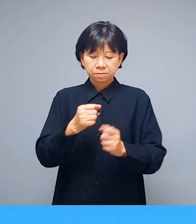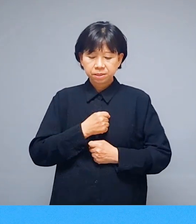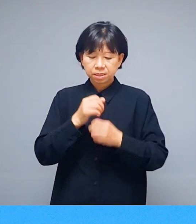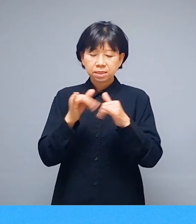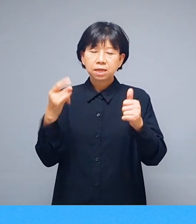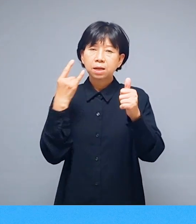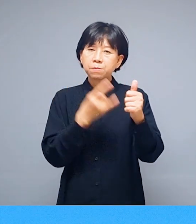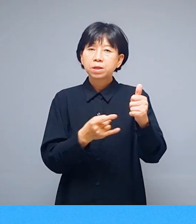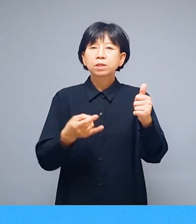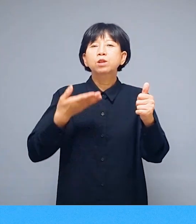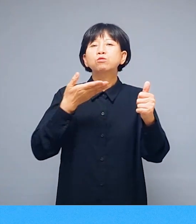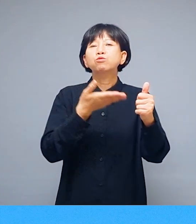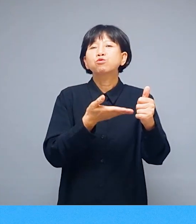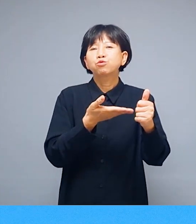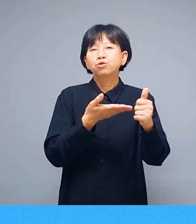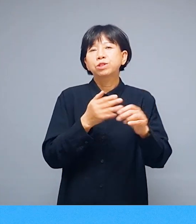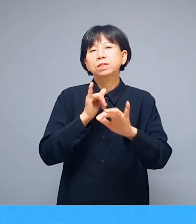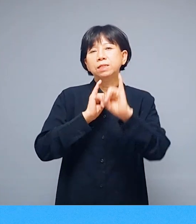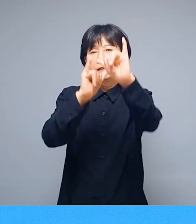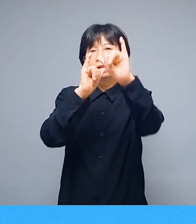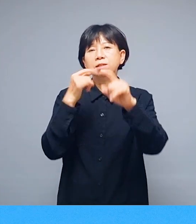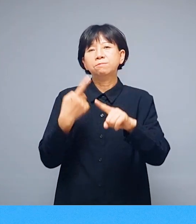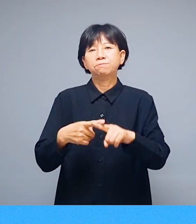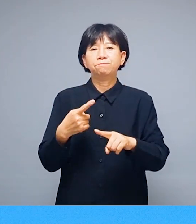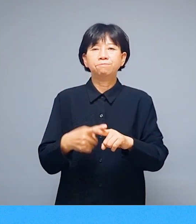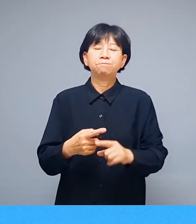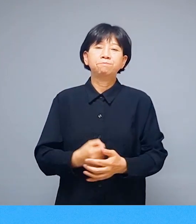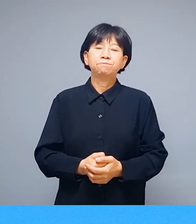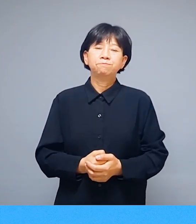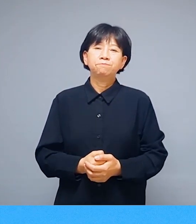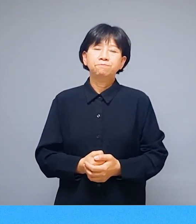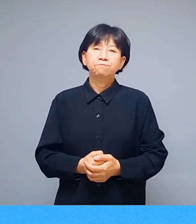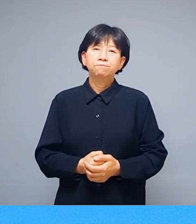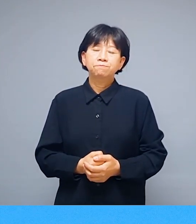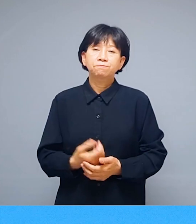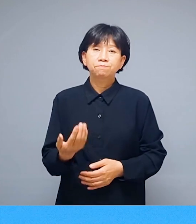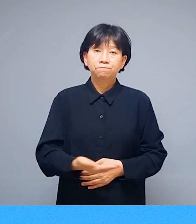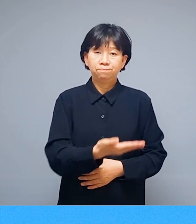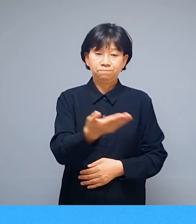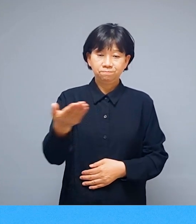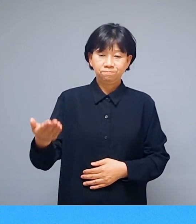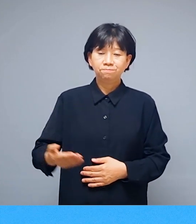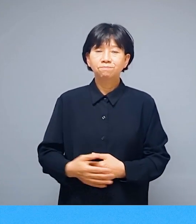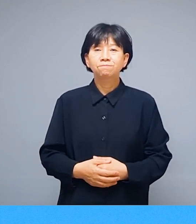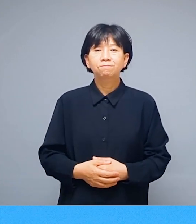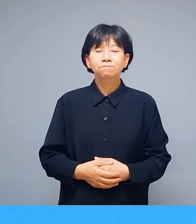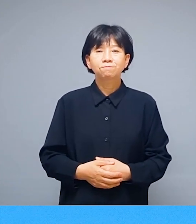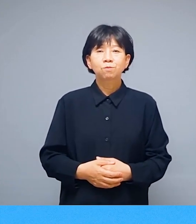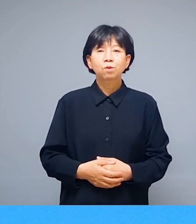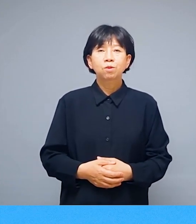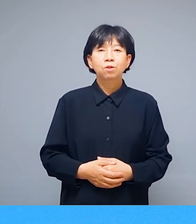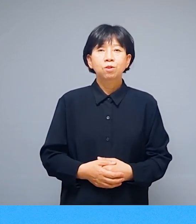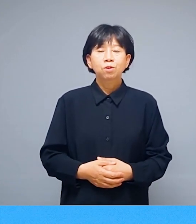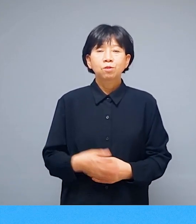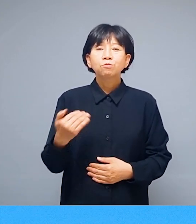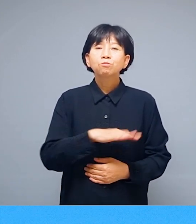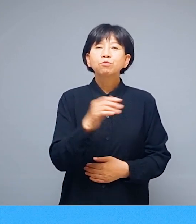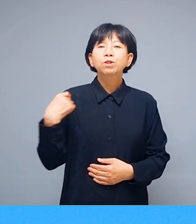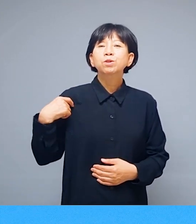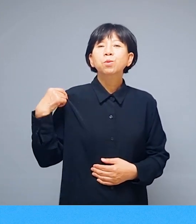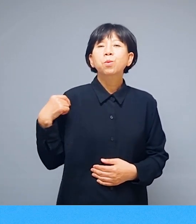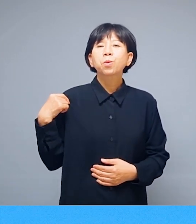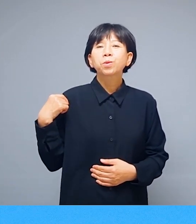자에게 주시는 주님의 상급입니다. 성도 여러분, 그럼 우리는 무슨 옷을 입고